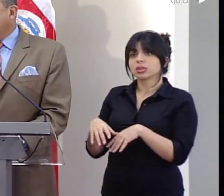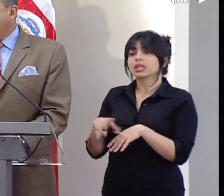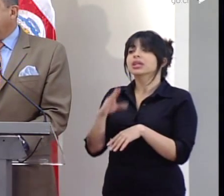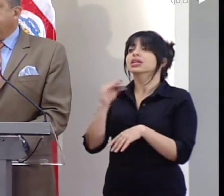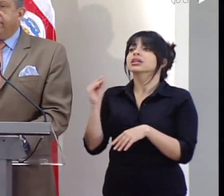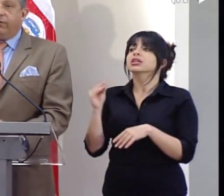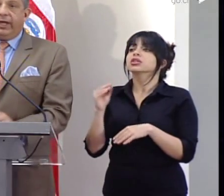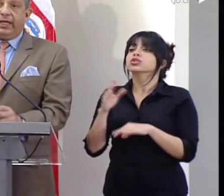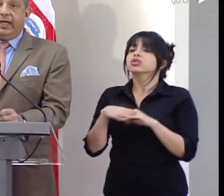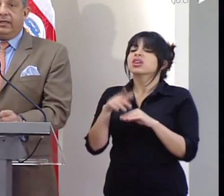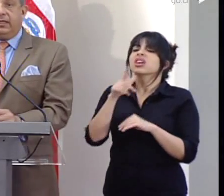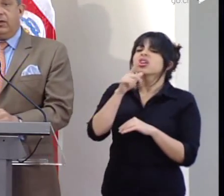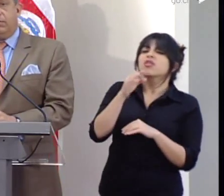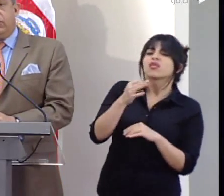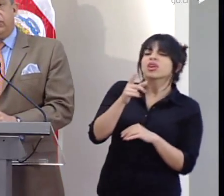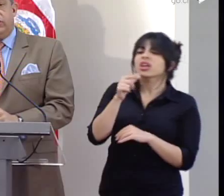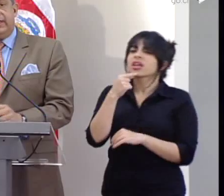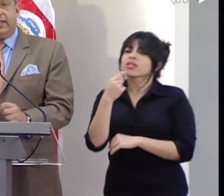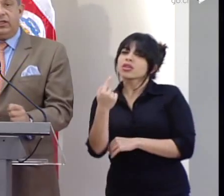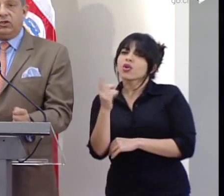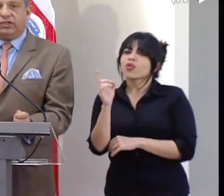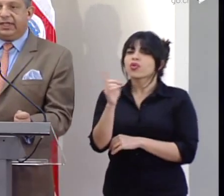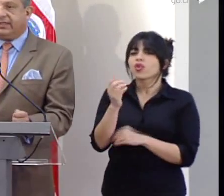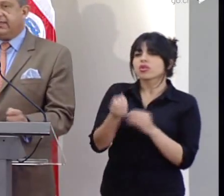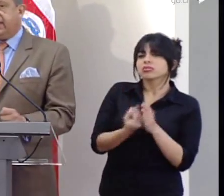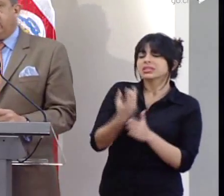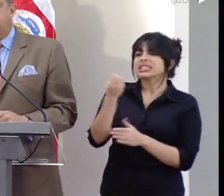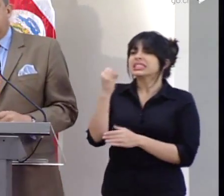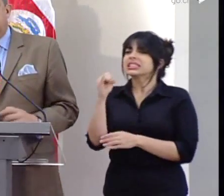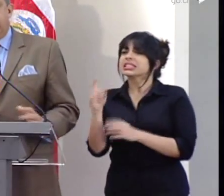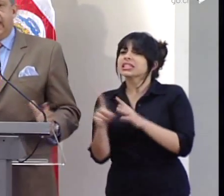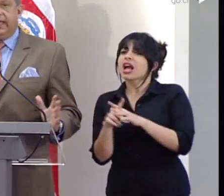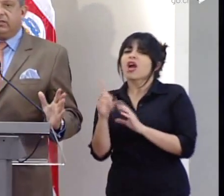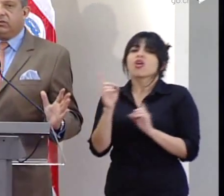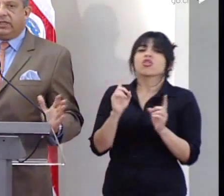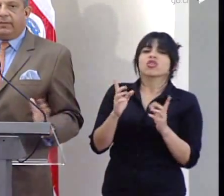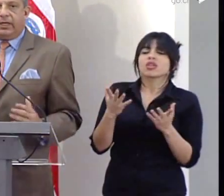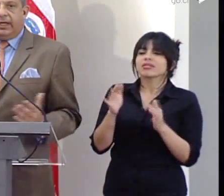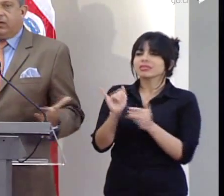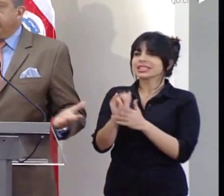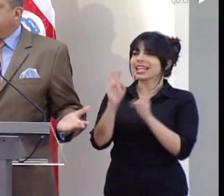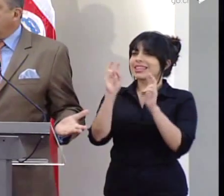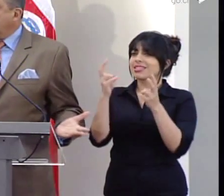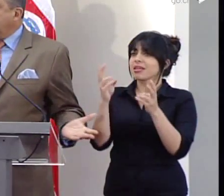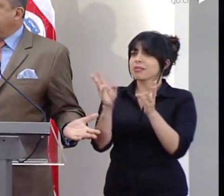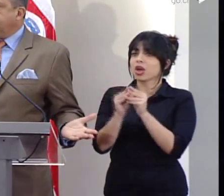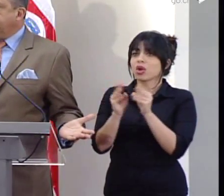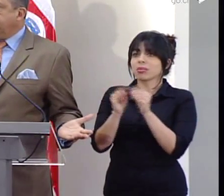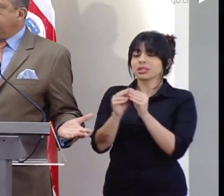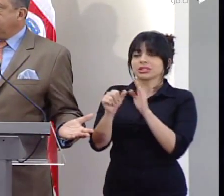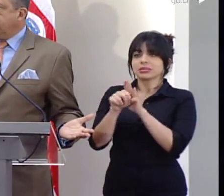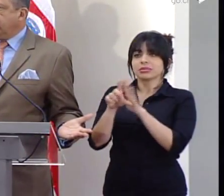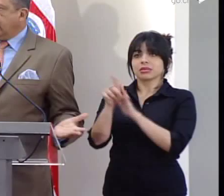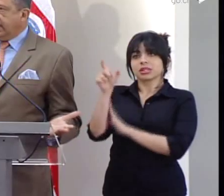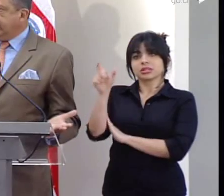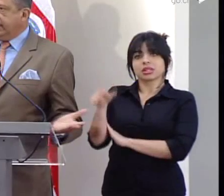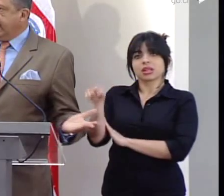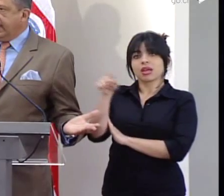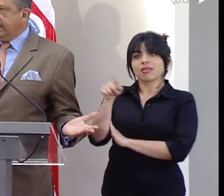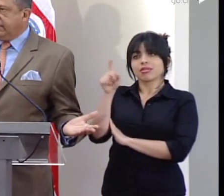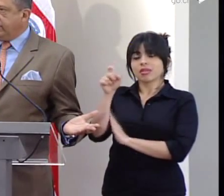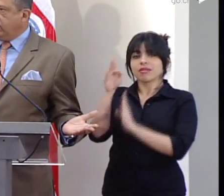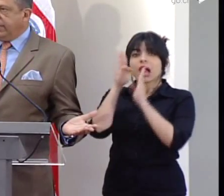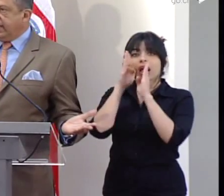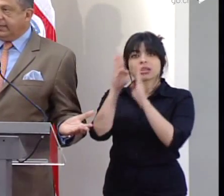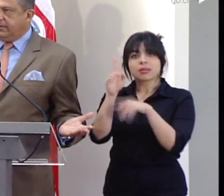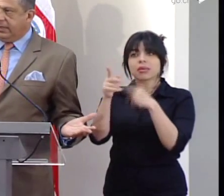sobre quién fue, quién dijo, por dónde salió, si es que salió, a dónde, ese es un tema que la Comisión Legislativa